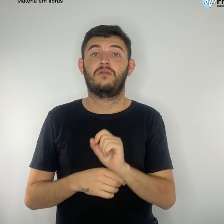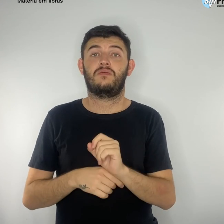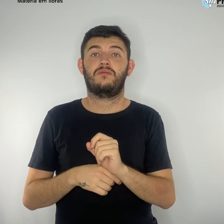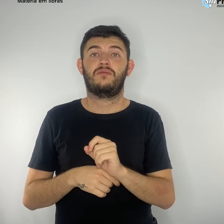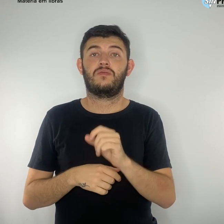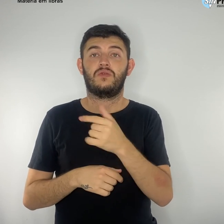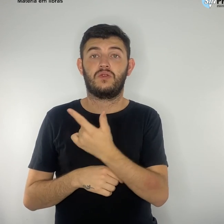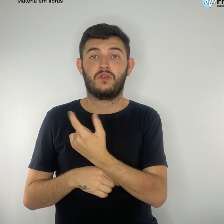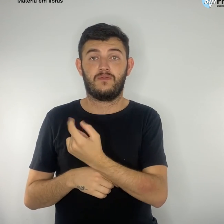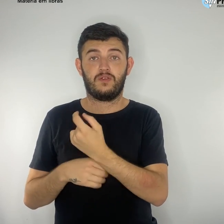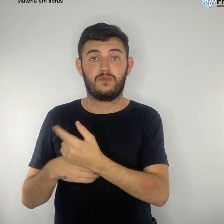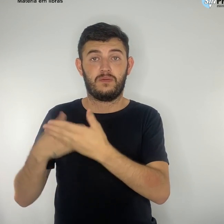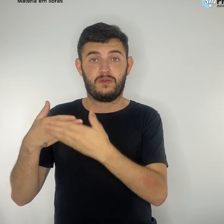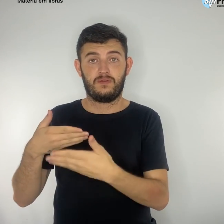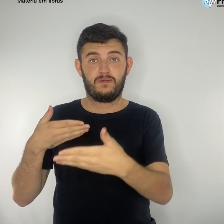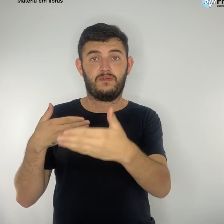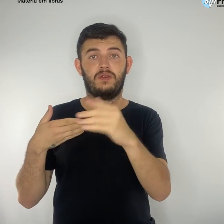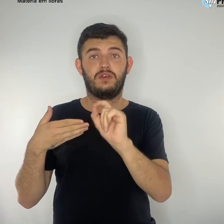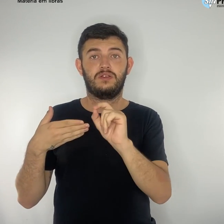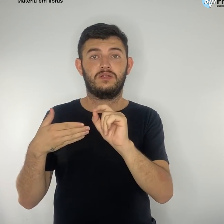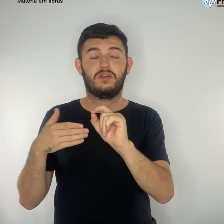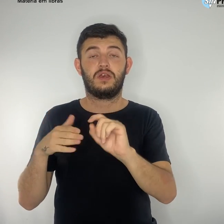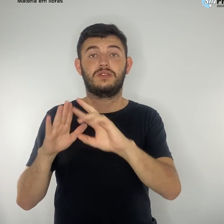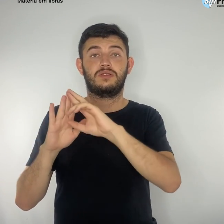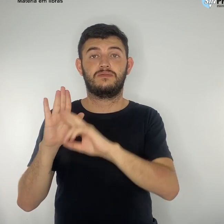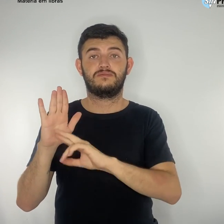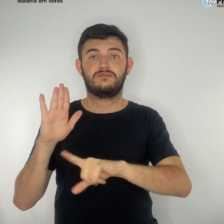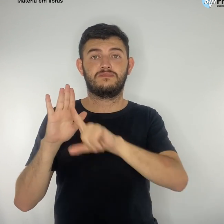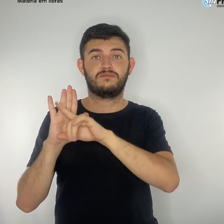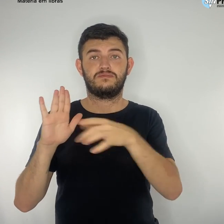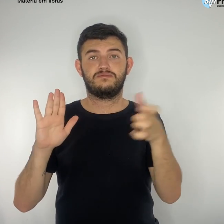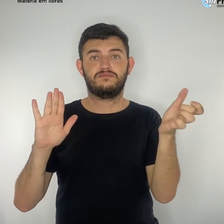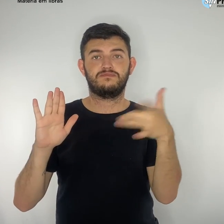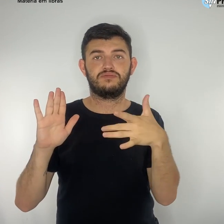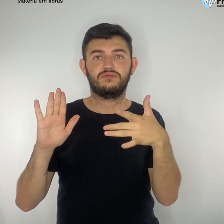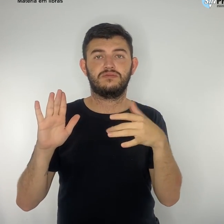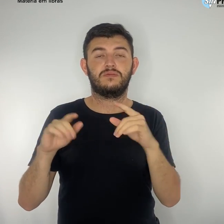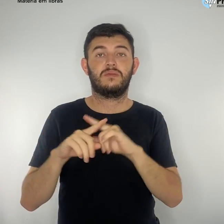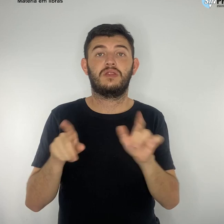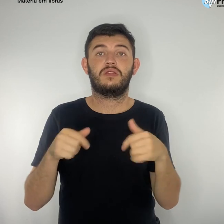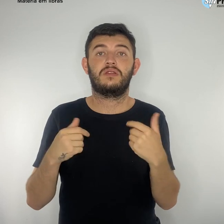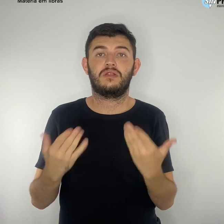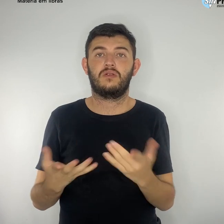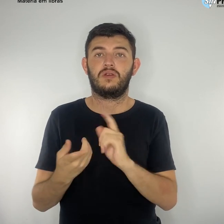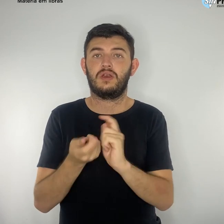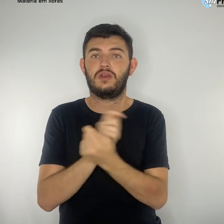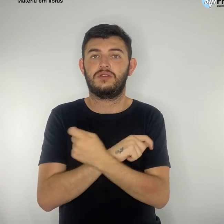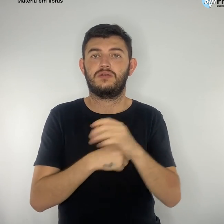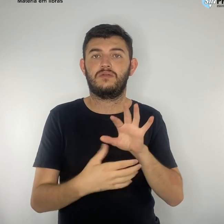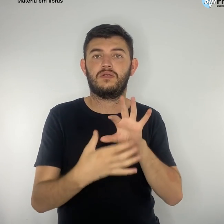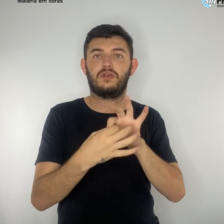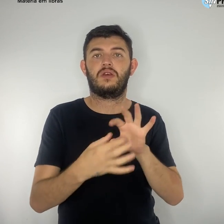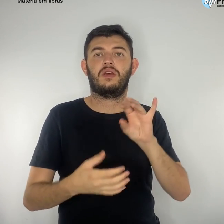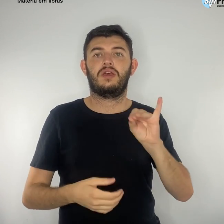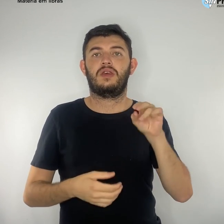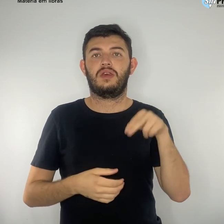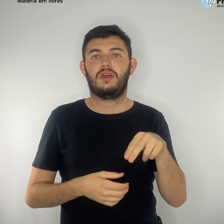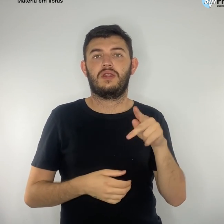a fórmula foi abandonada. O reajuste foi vinculado ao INPC.